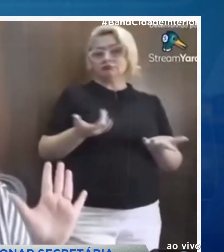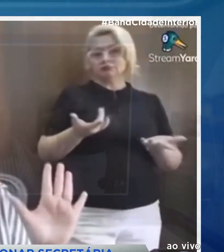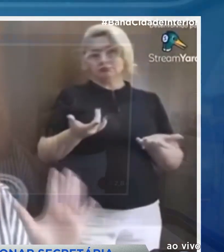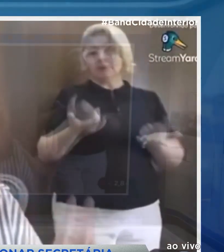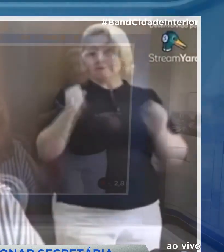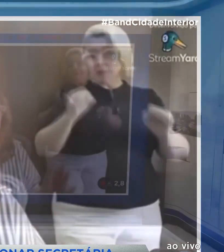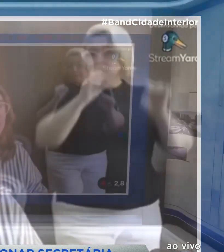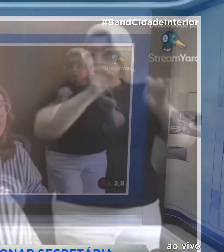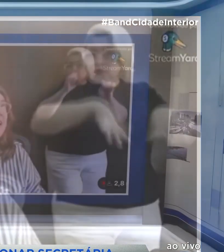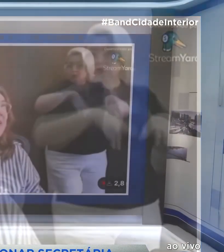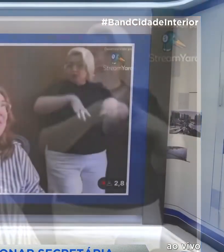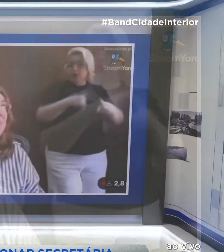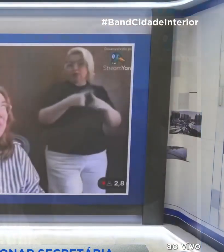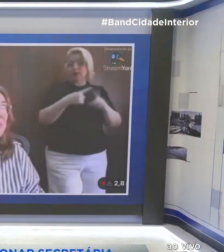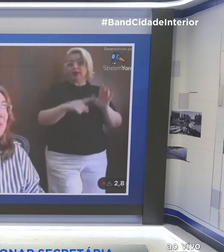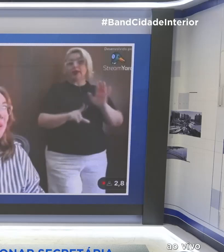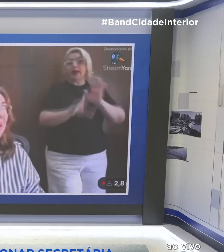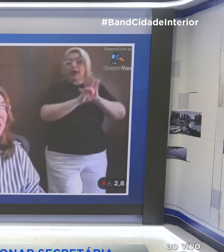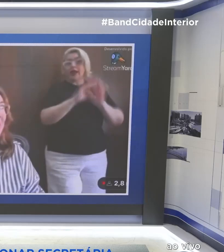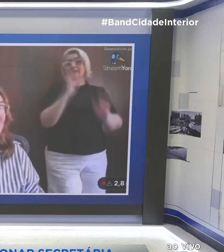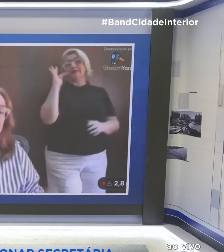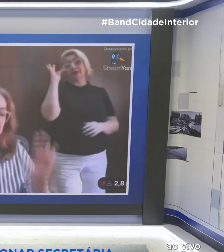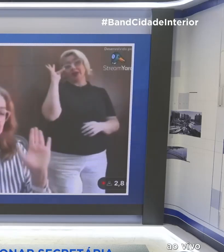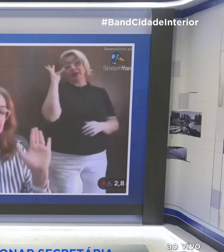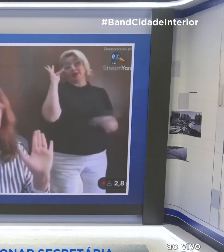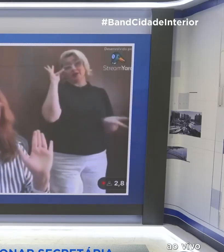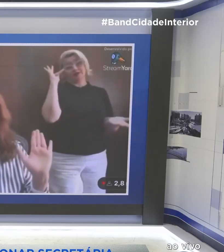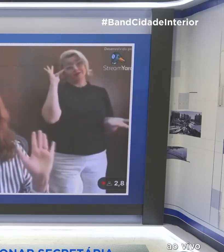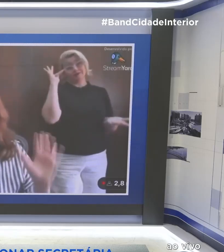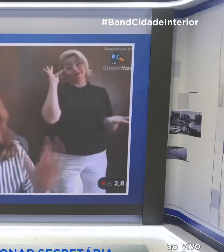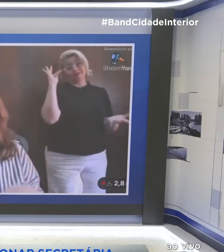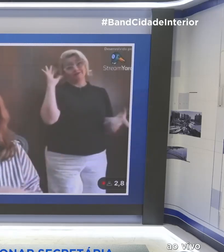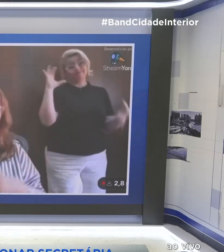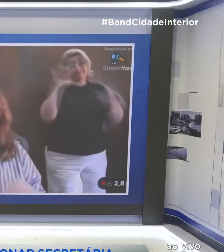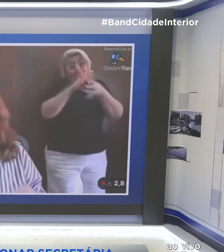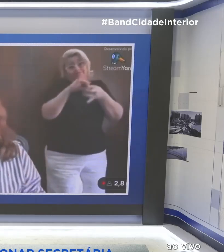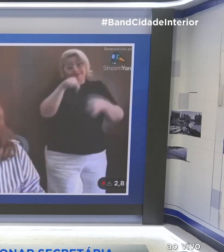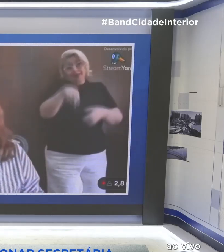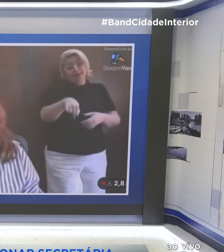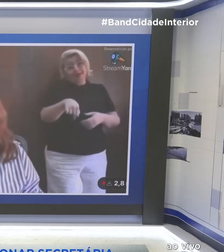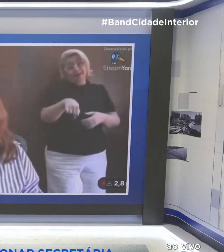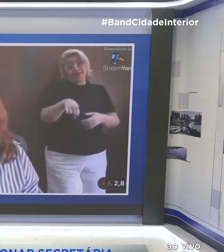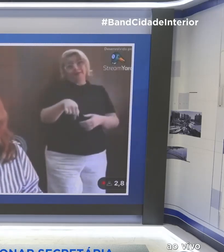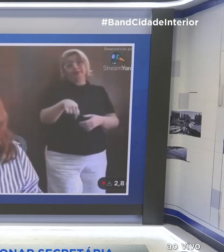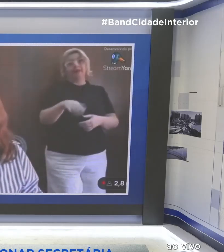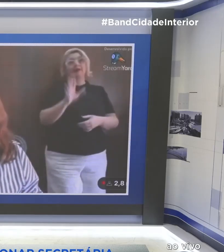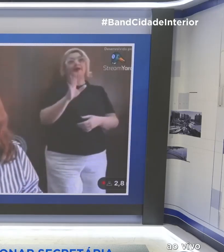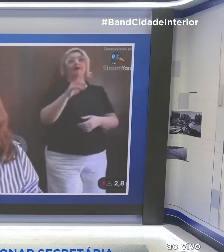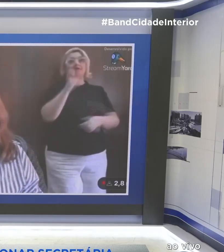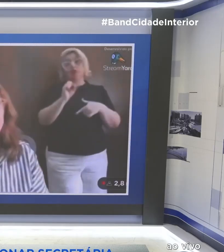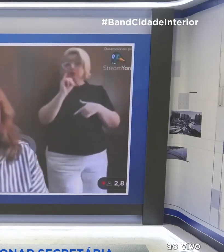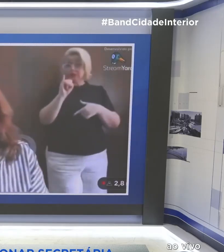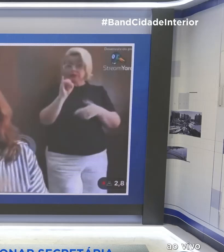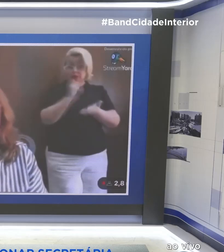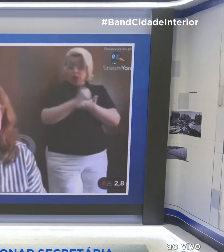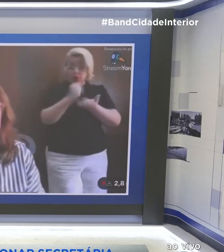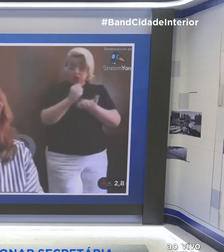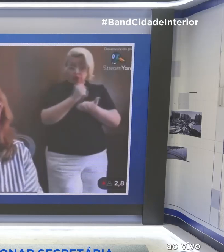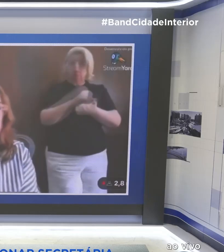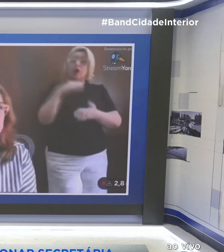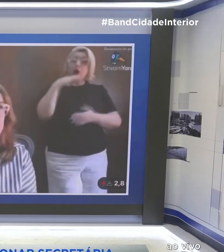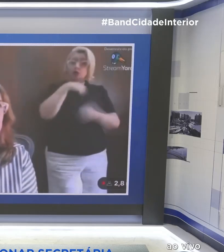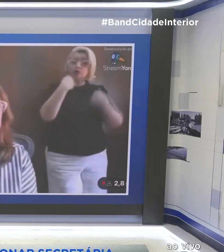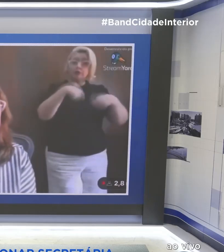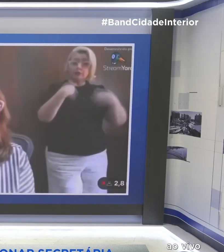acabou virando uma polêmica. E ela foi demitida na última segunda-feira da escola estadual qual ela dava aula, dois dias